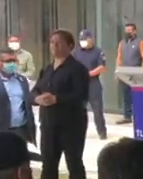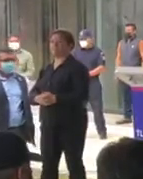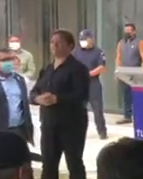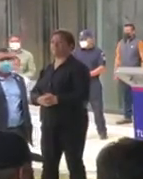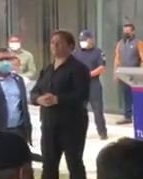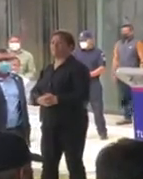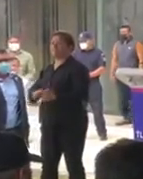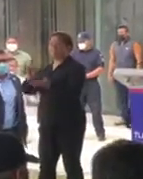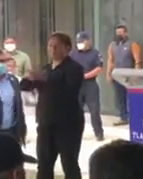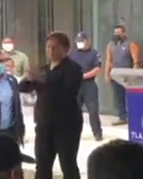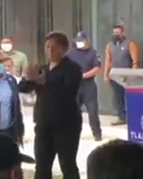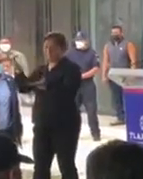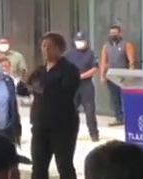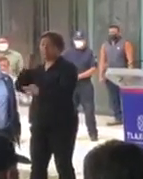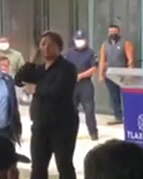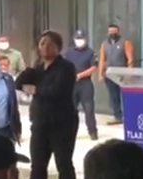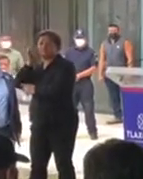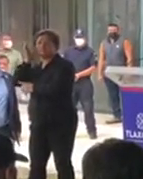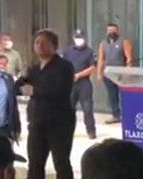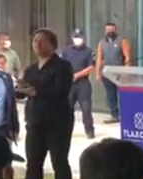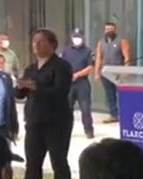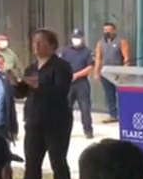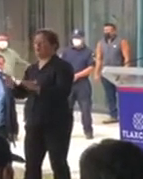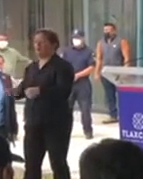muchísimas gracias caballeros